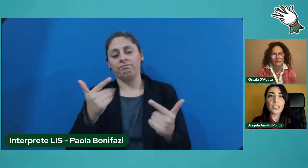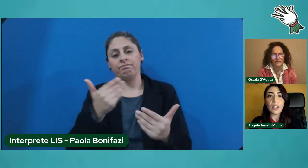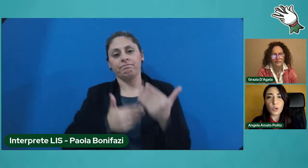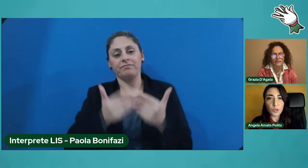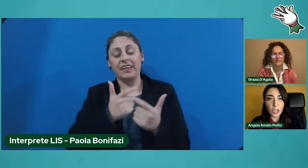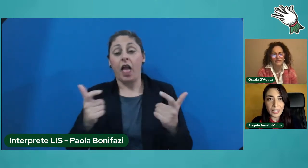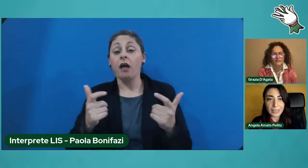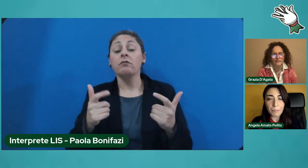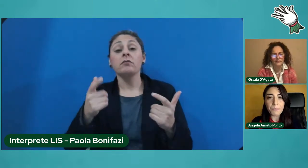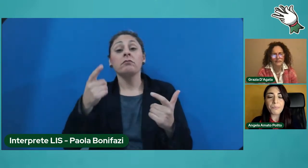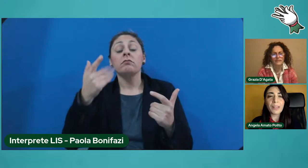sordocecità congenita.